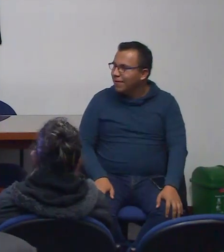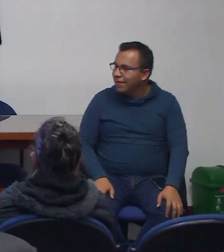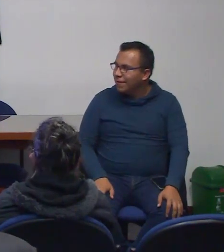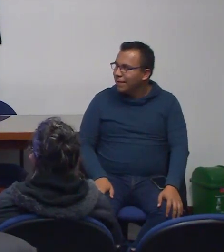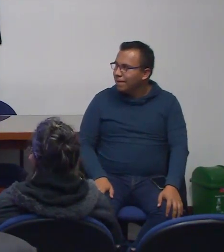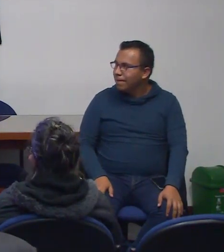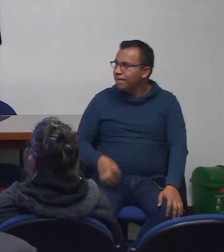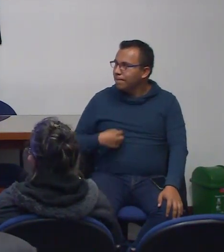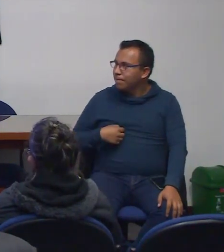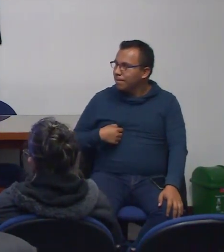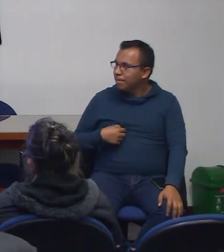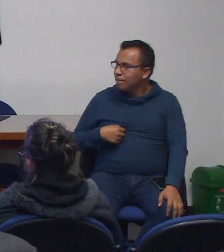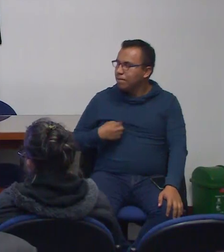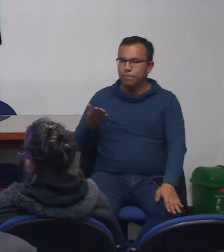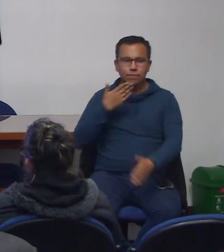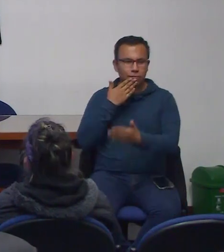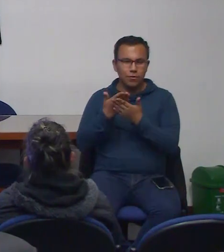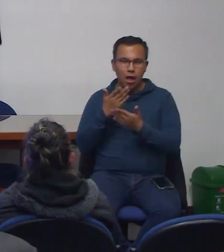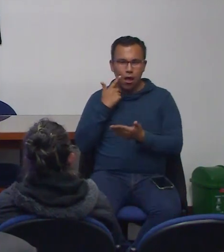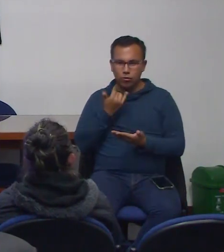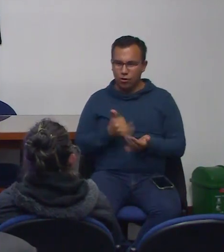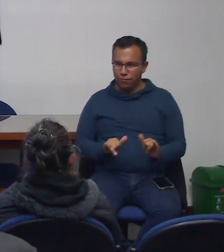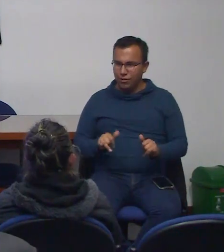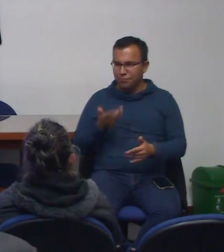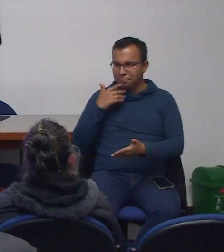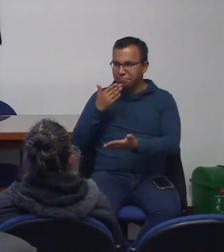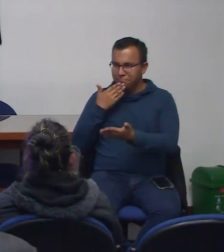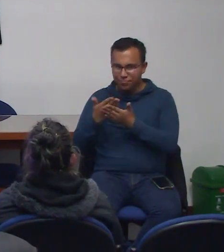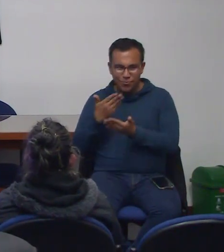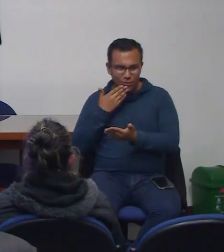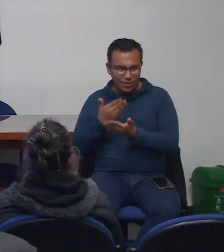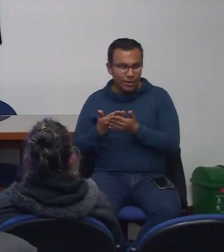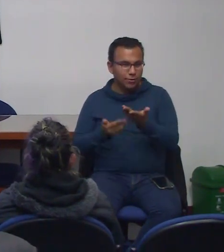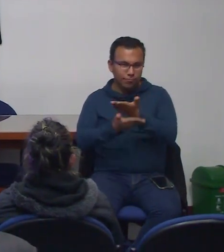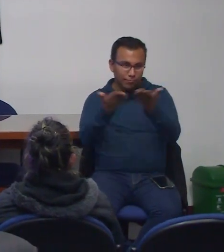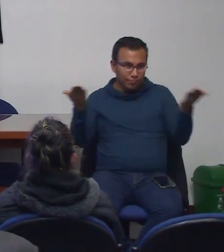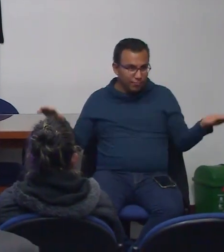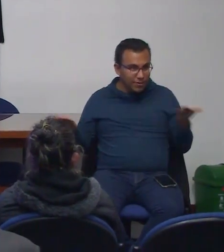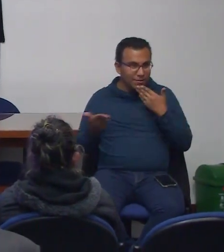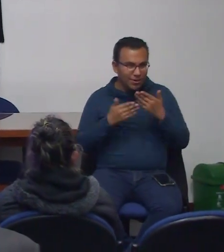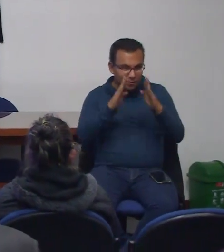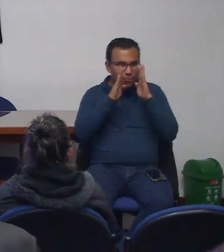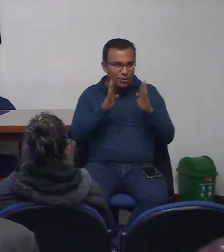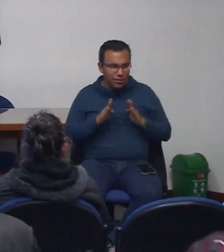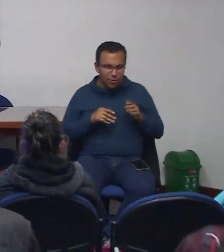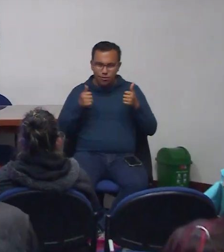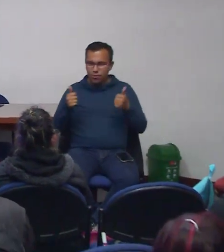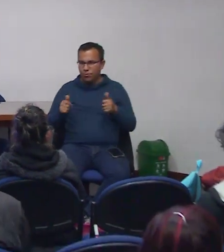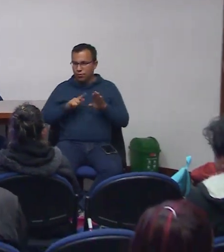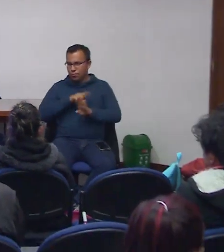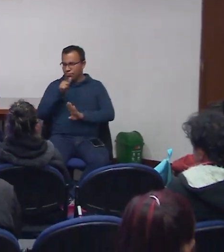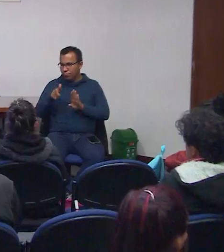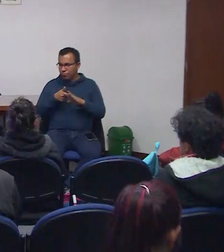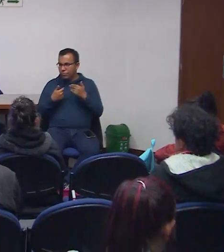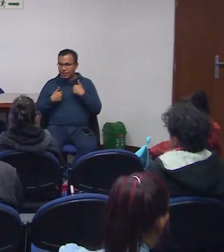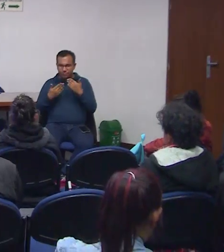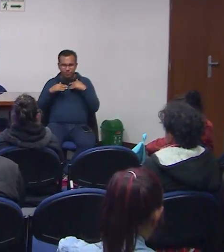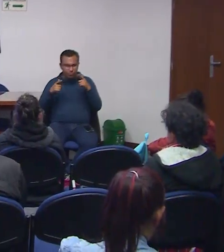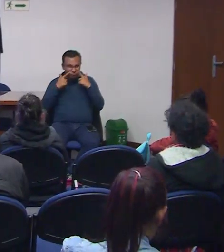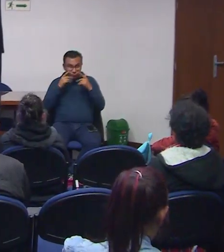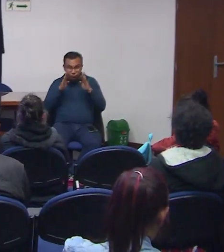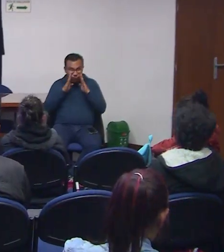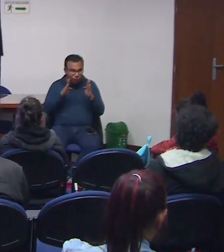listo pues Juli Muchas gracias muchas gracias eh chicos Muchas gracias por su atención por estar ahí atentos en serio en la